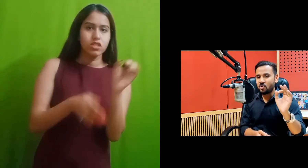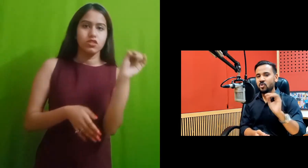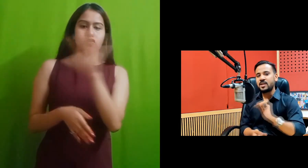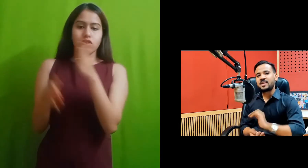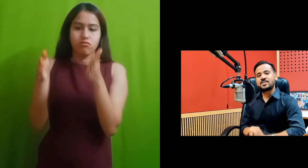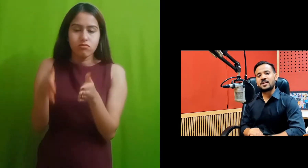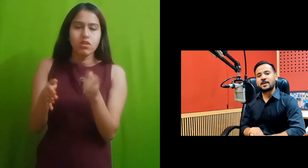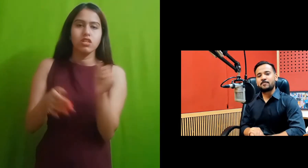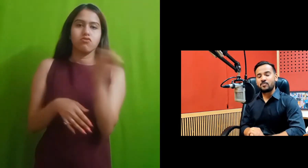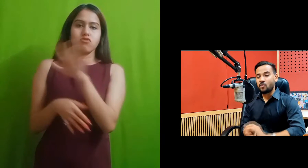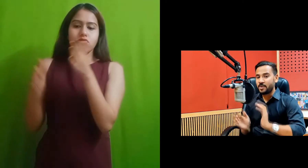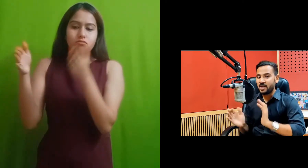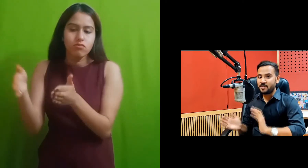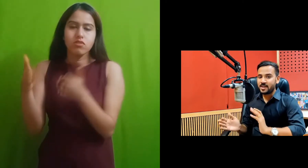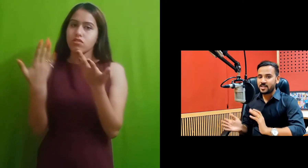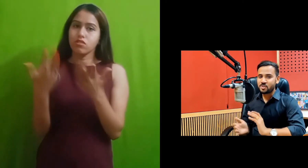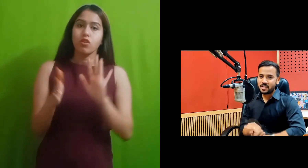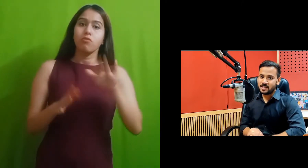न